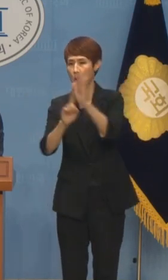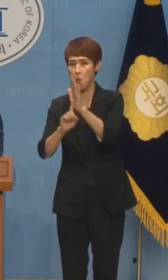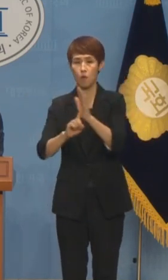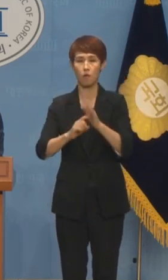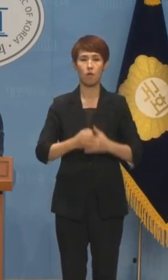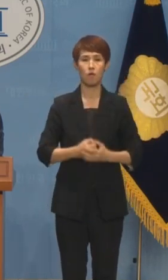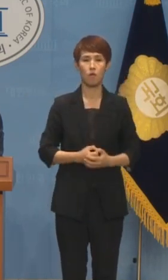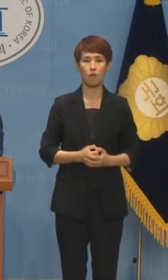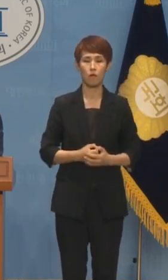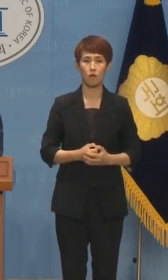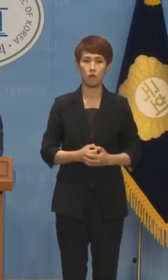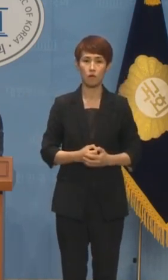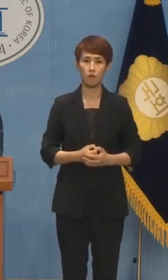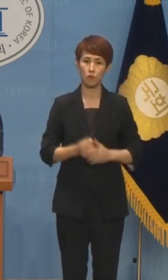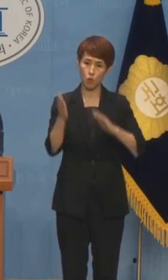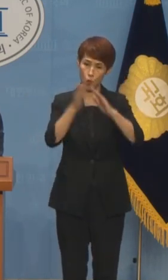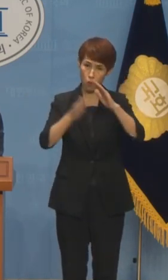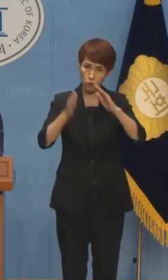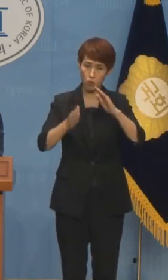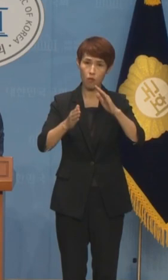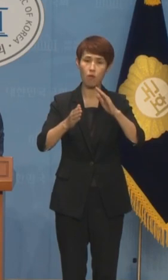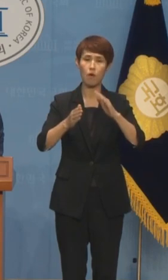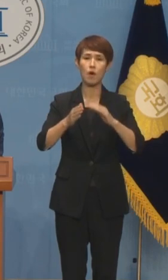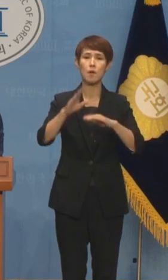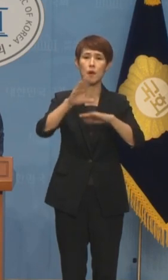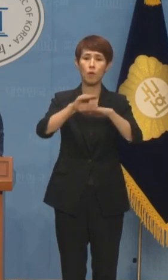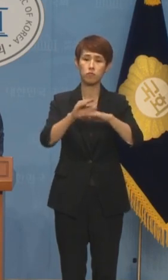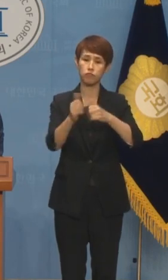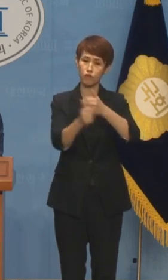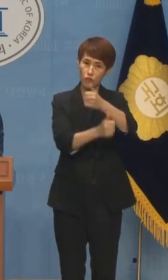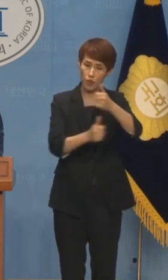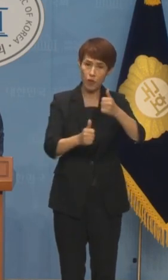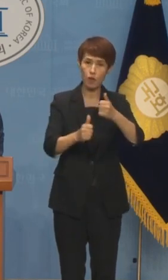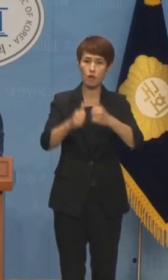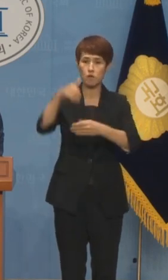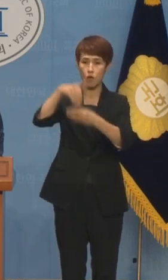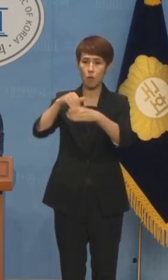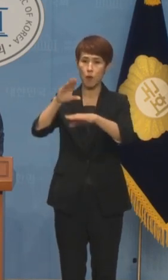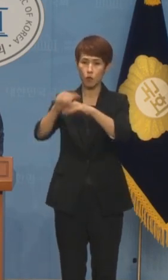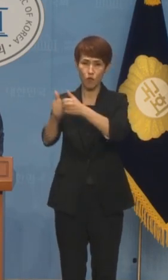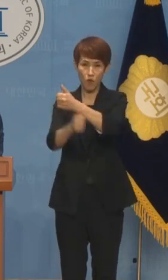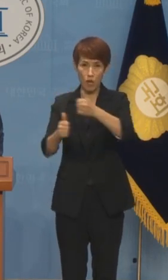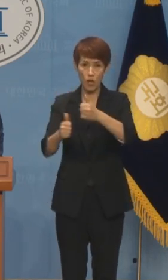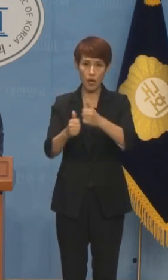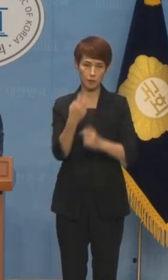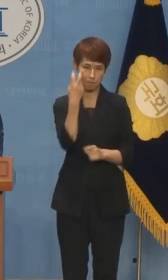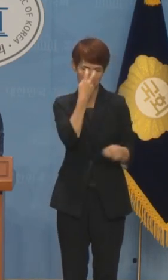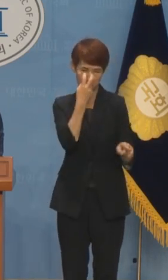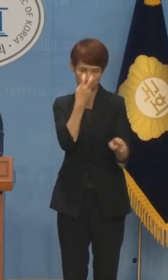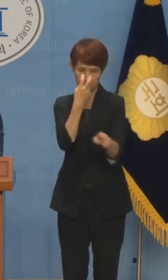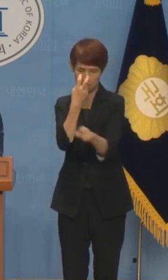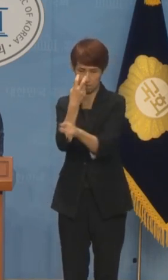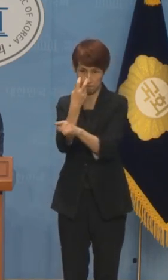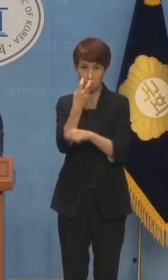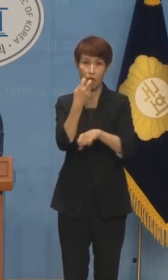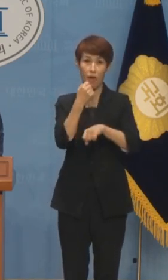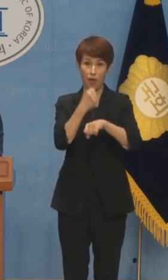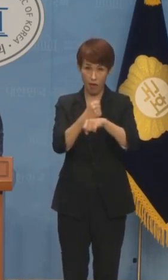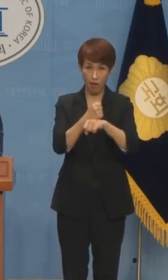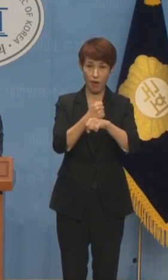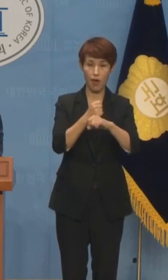부족해서 가장 공정해야 될 방심위와 선방심위를 보도, 검열, 통제기관으로